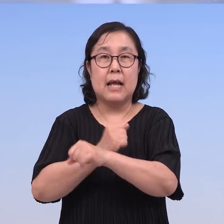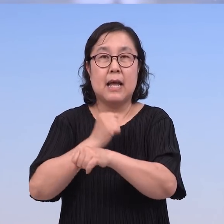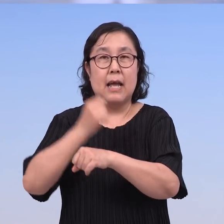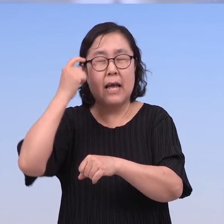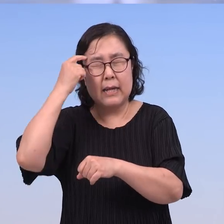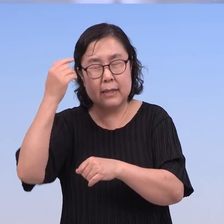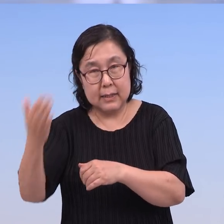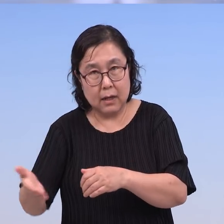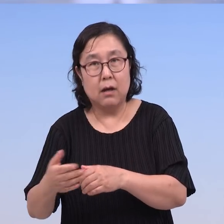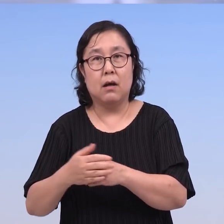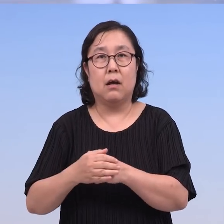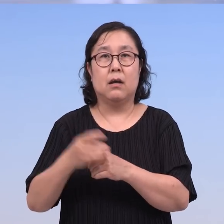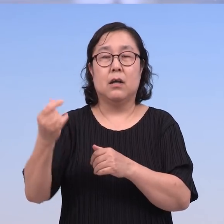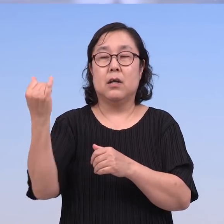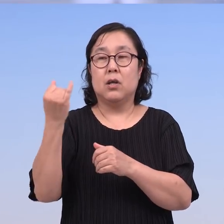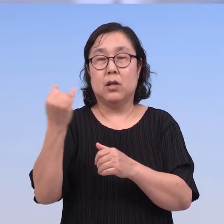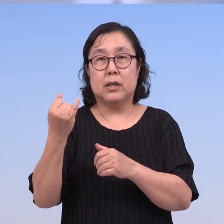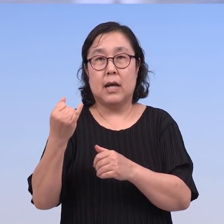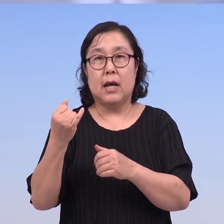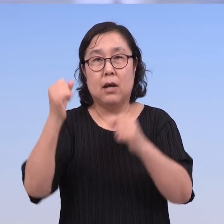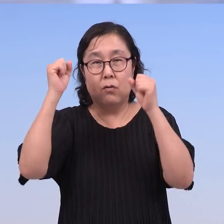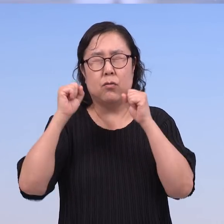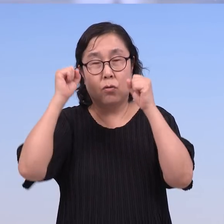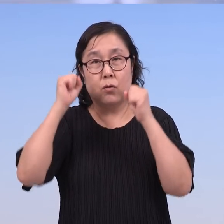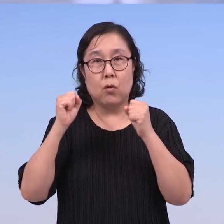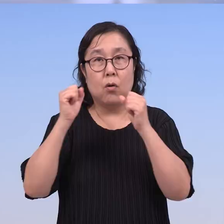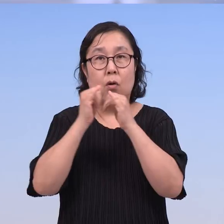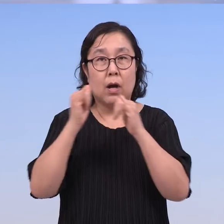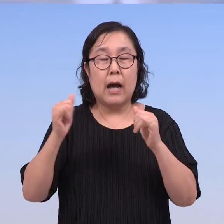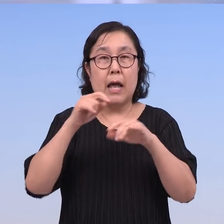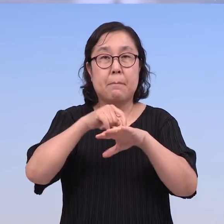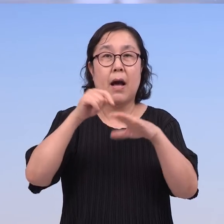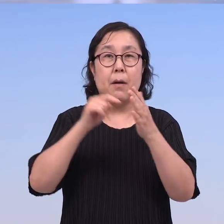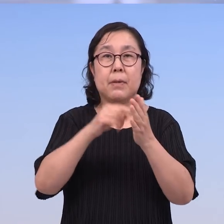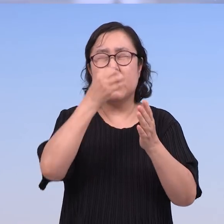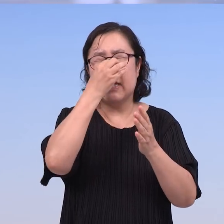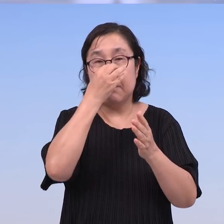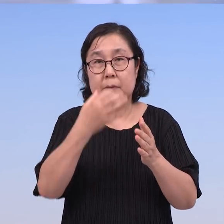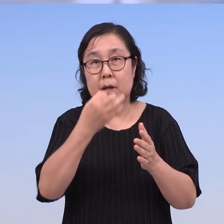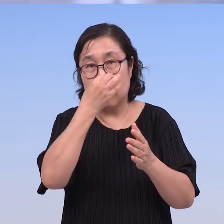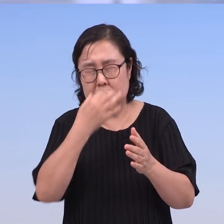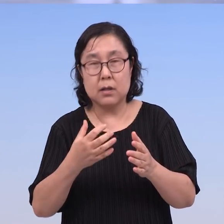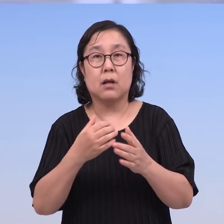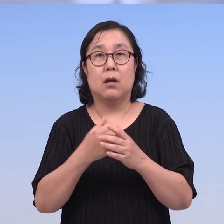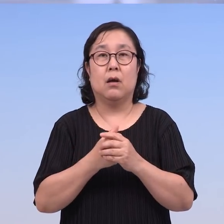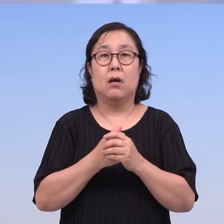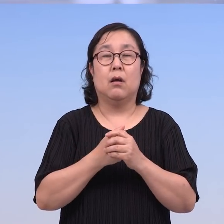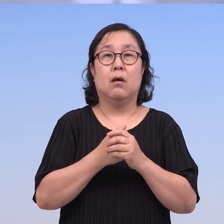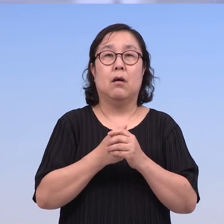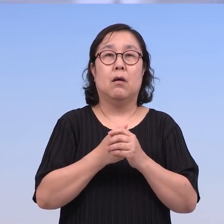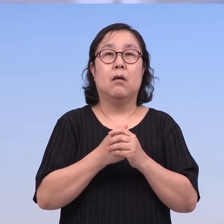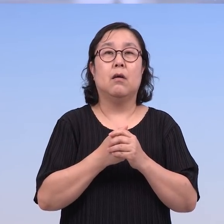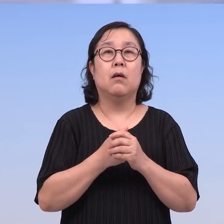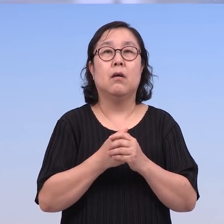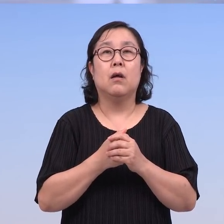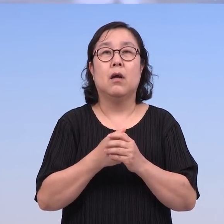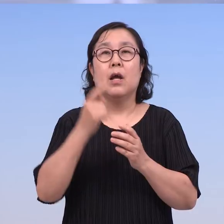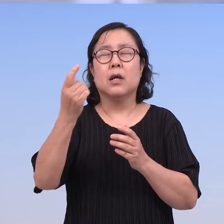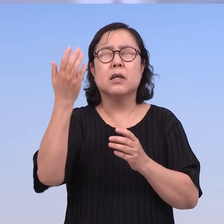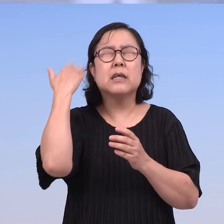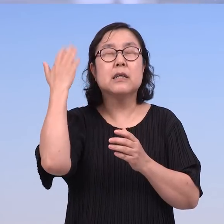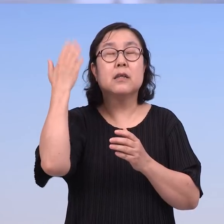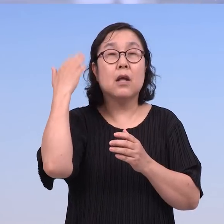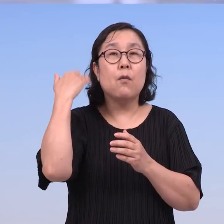처형하는 이 여성 운동가의 마음이 얼마나 힘들었겠냐고. 그래서 이제 원망하듯이 그렇게 질문한 거예요. 그때